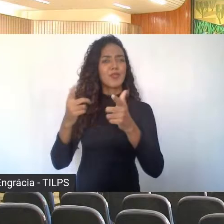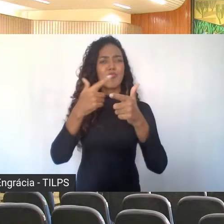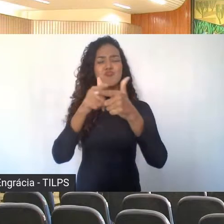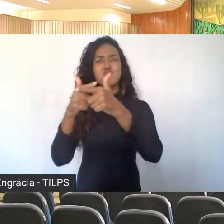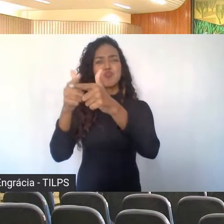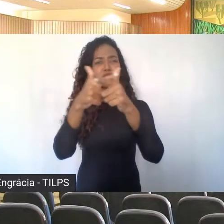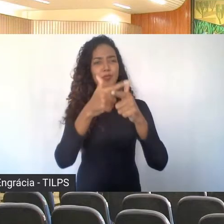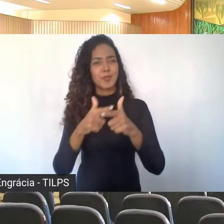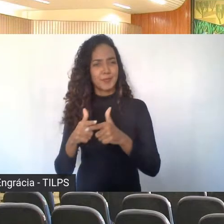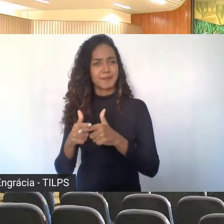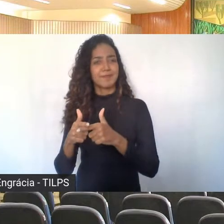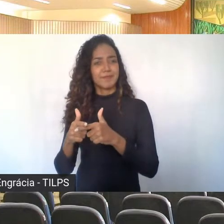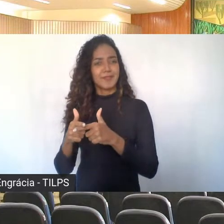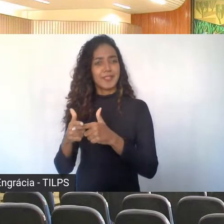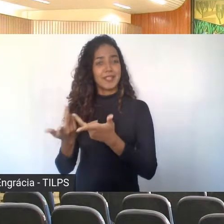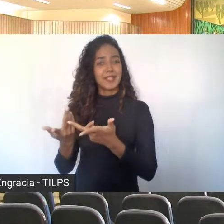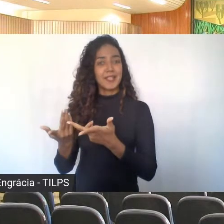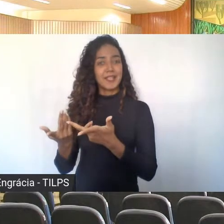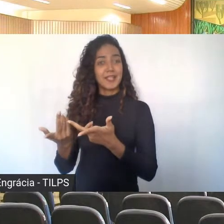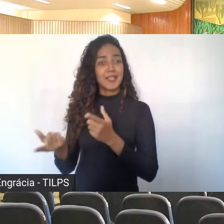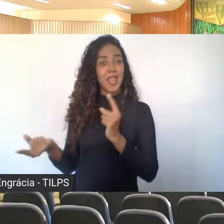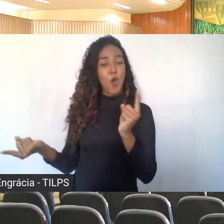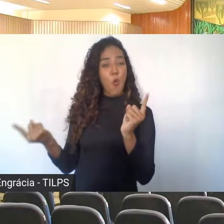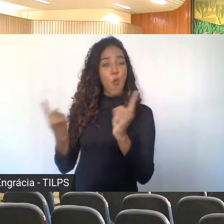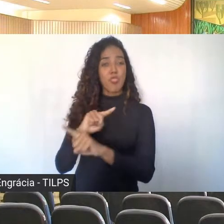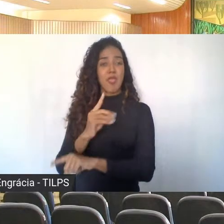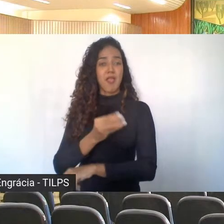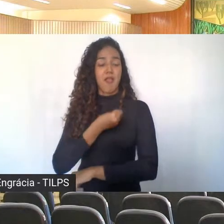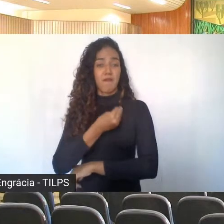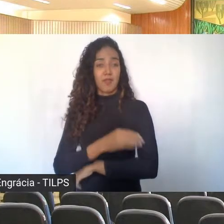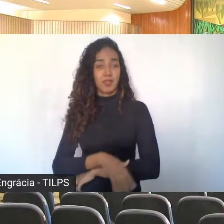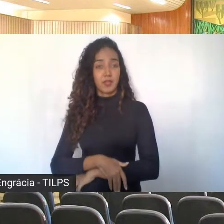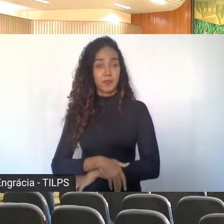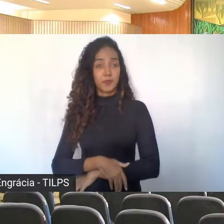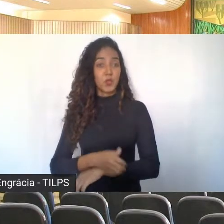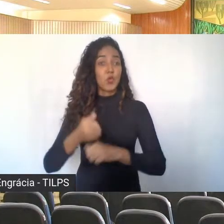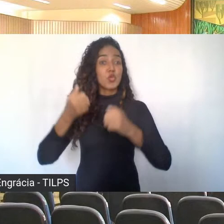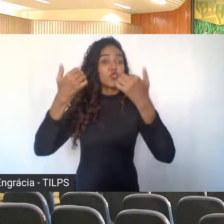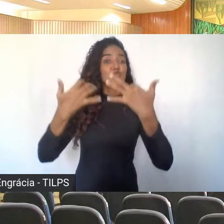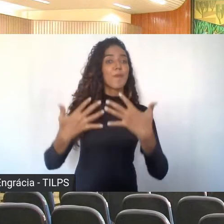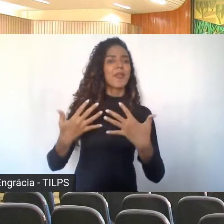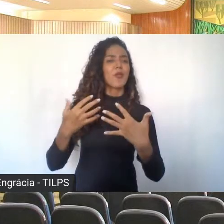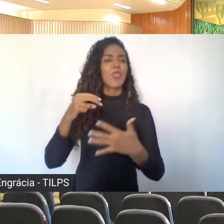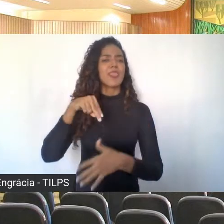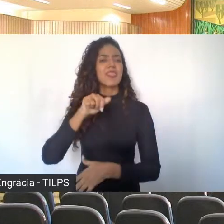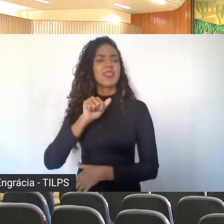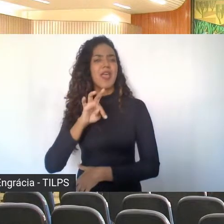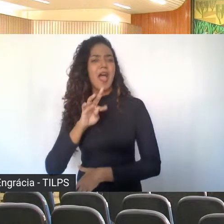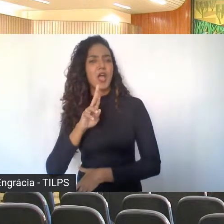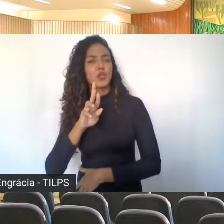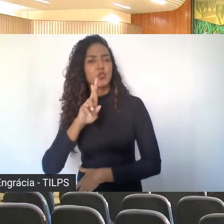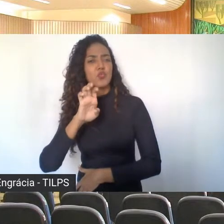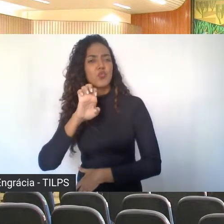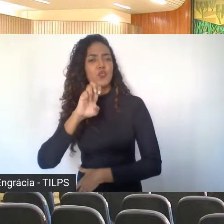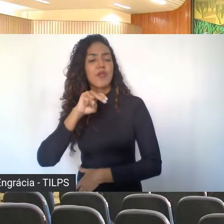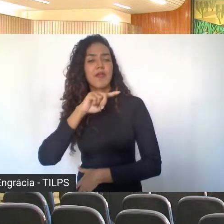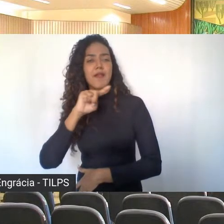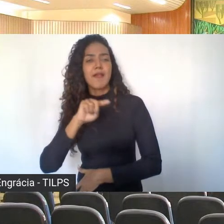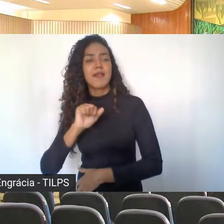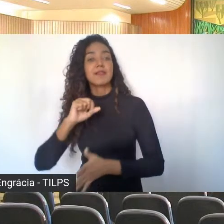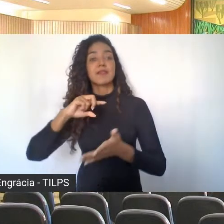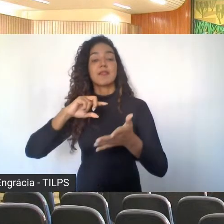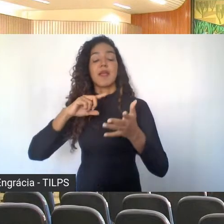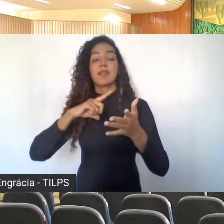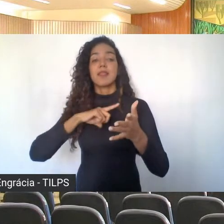contra a vida. E quando eu digo natureza, eu digo a natureza artificial, não a natureza, essa natureza